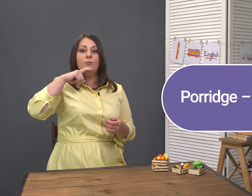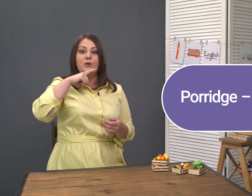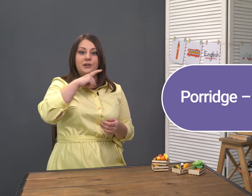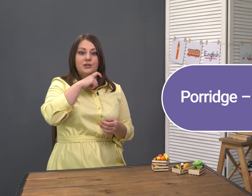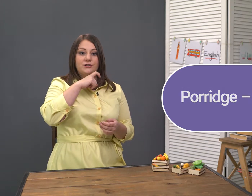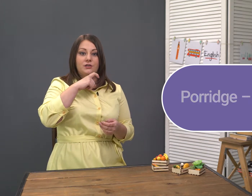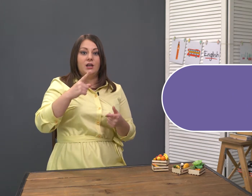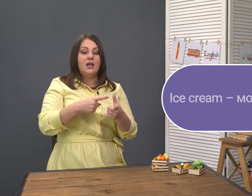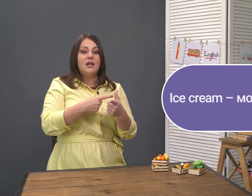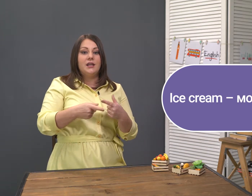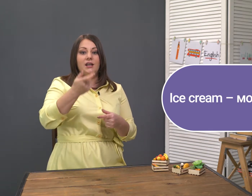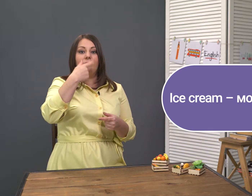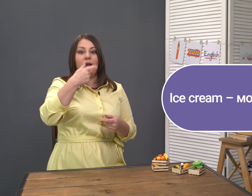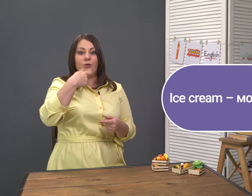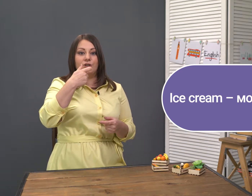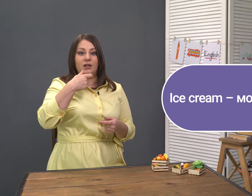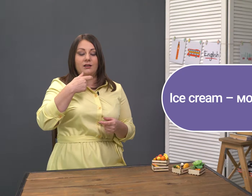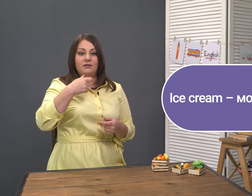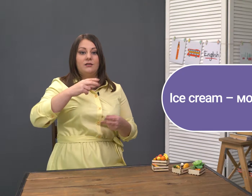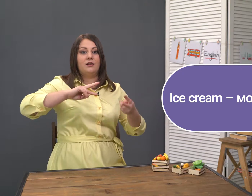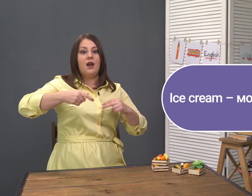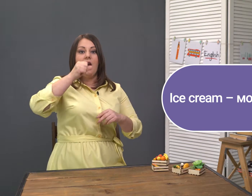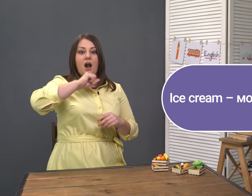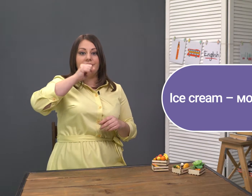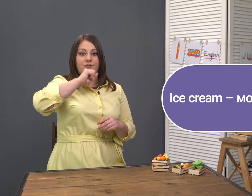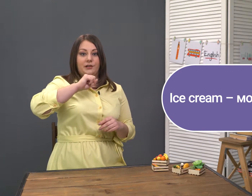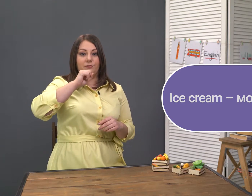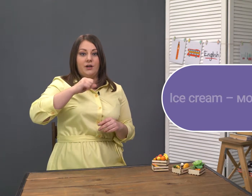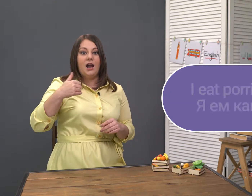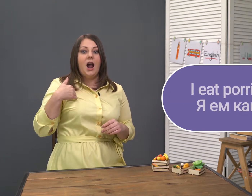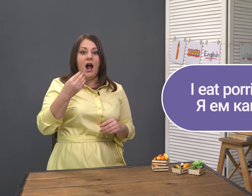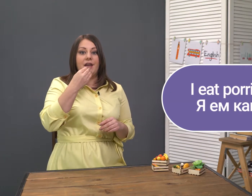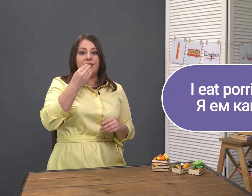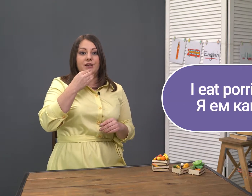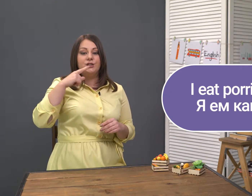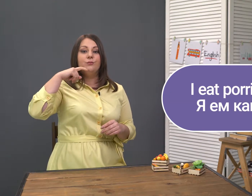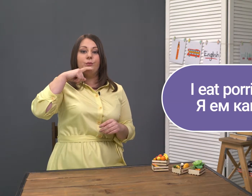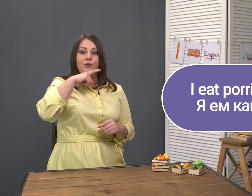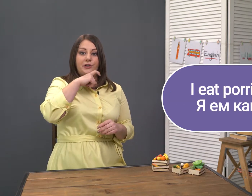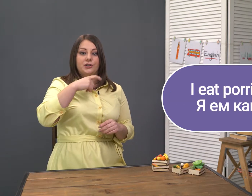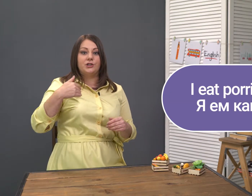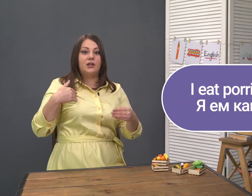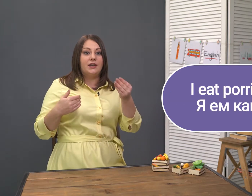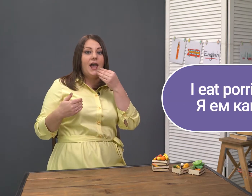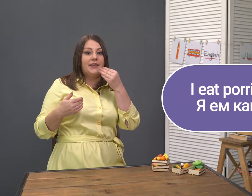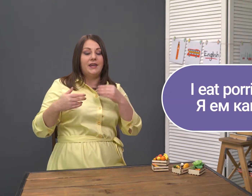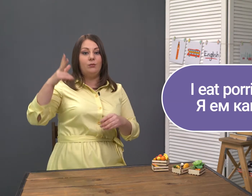Porridge. Или в мороженое. Ice cream. I eat porridge. Я ем